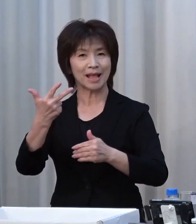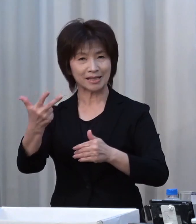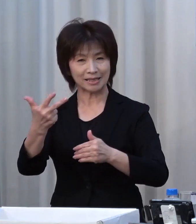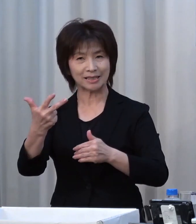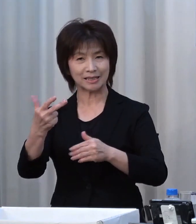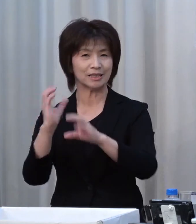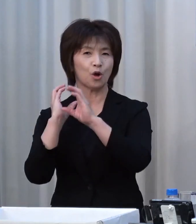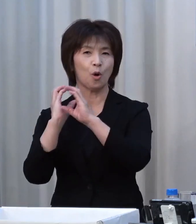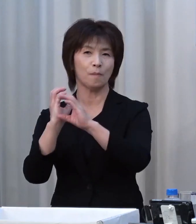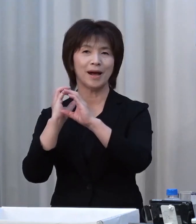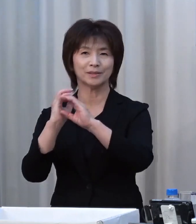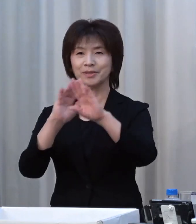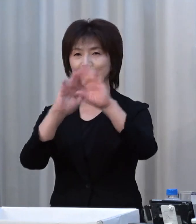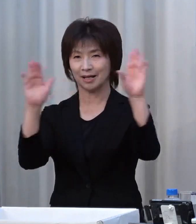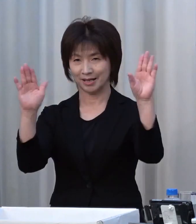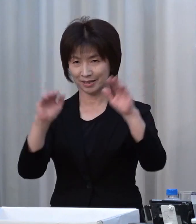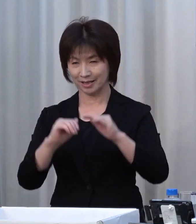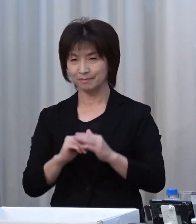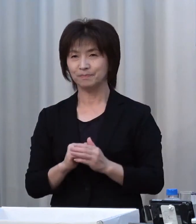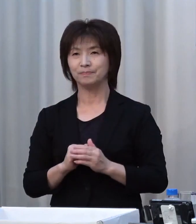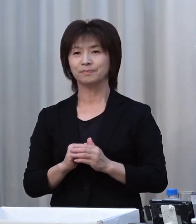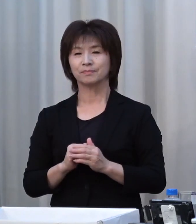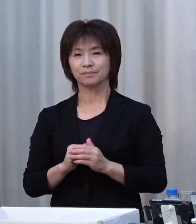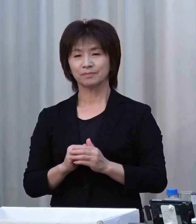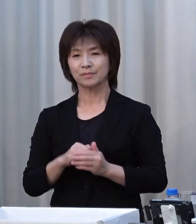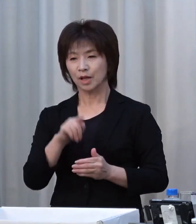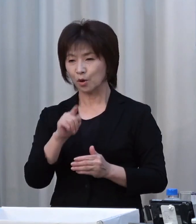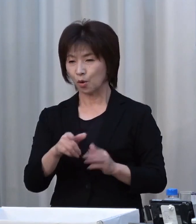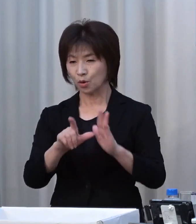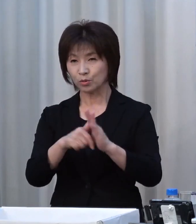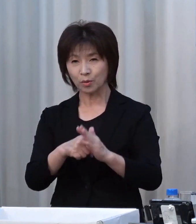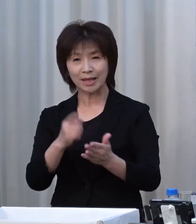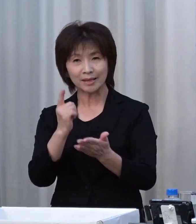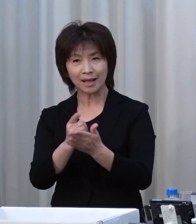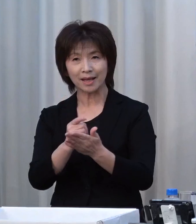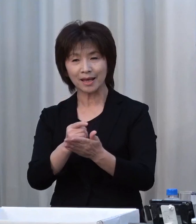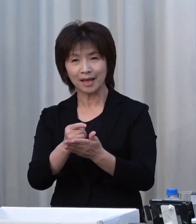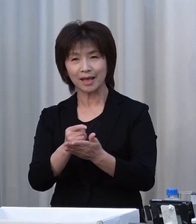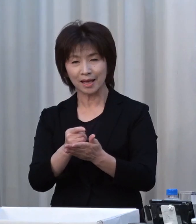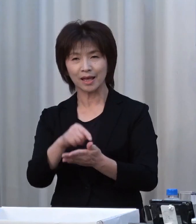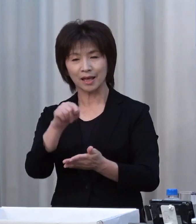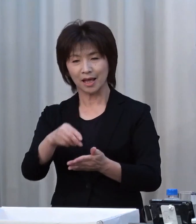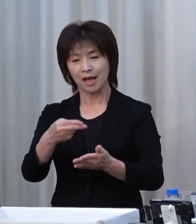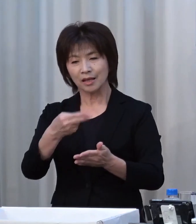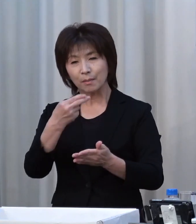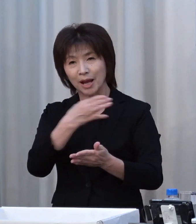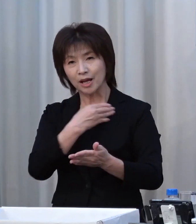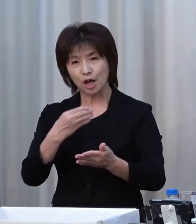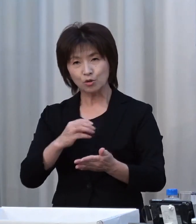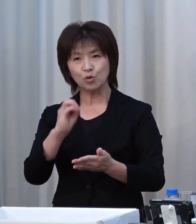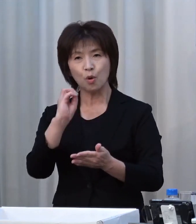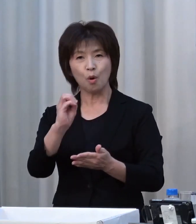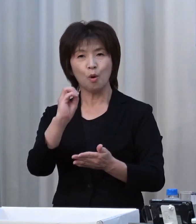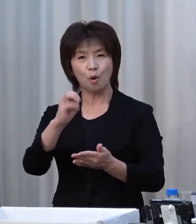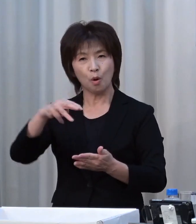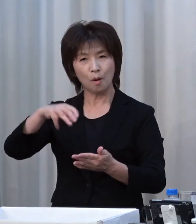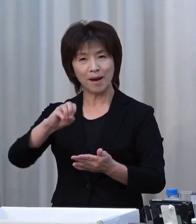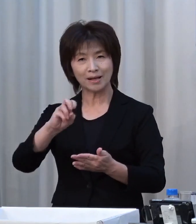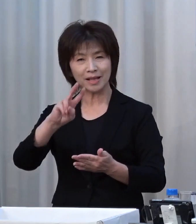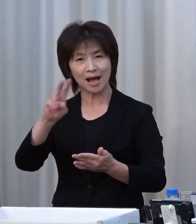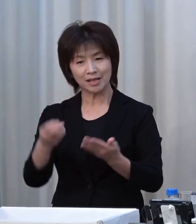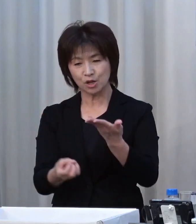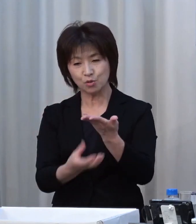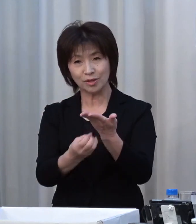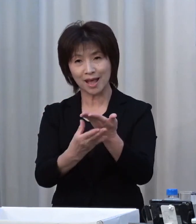落花生祭りが開催されます。この時期にしか食べられない大まさりの茹で落花生をは